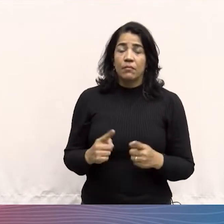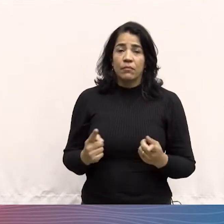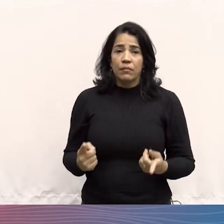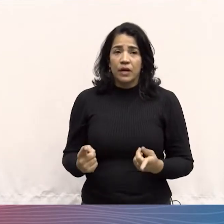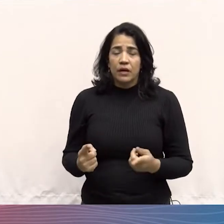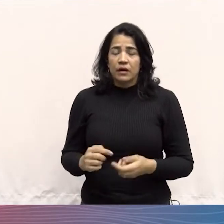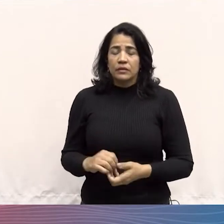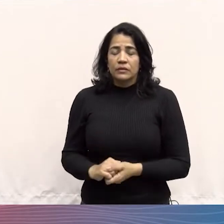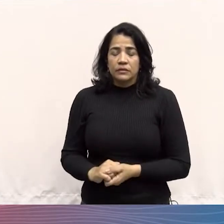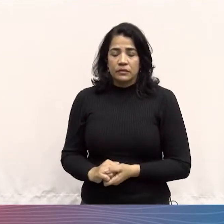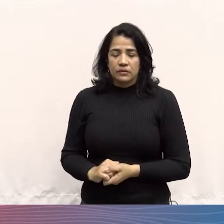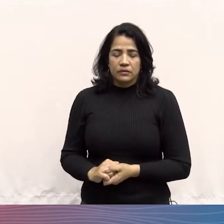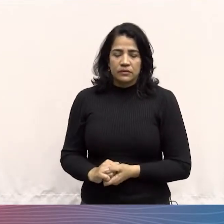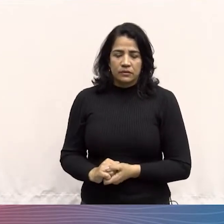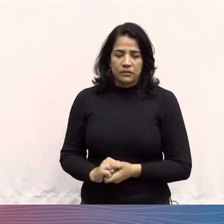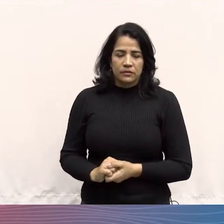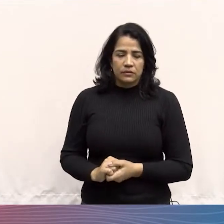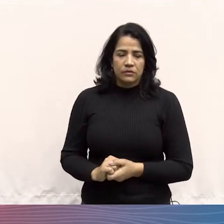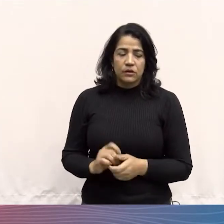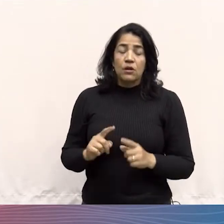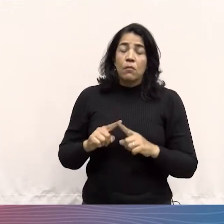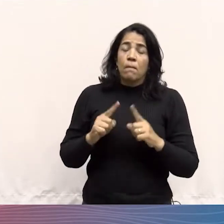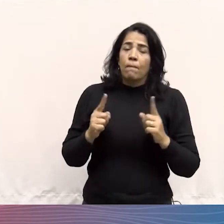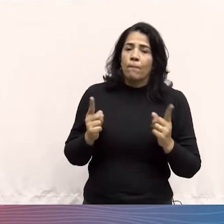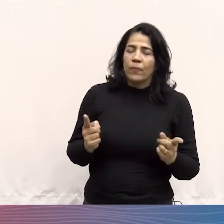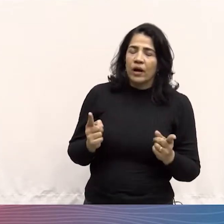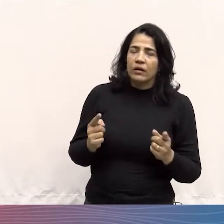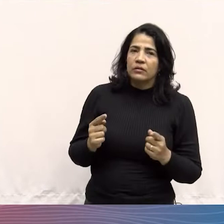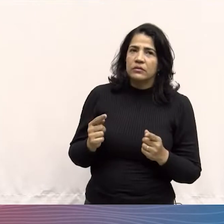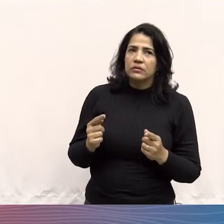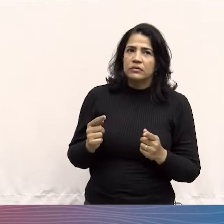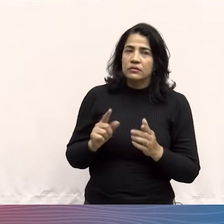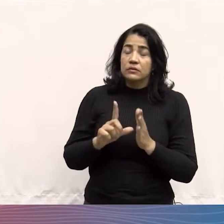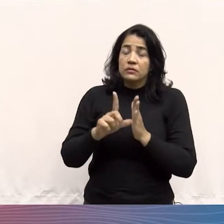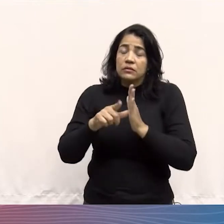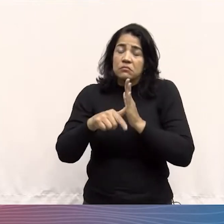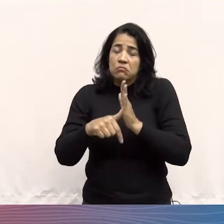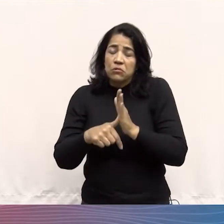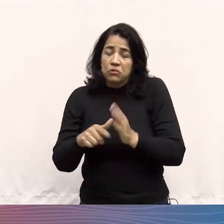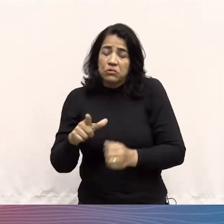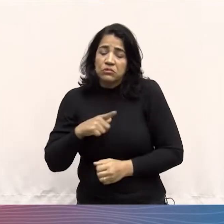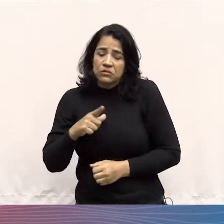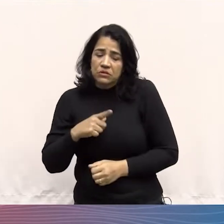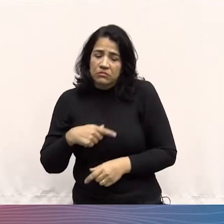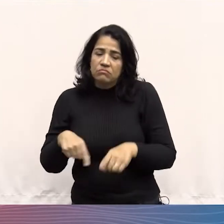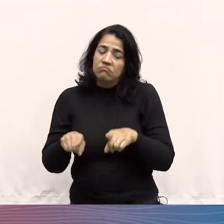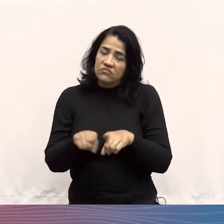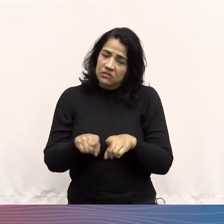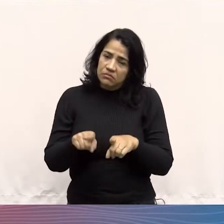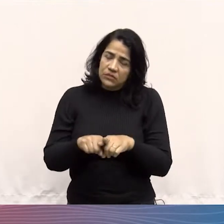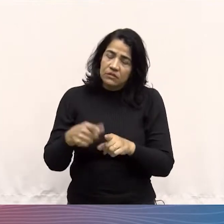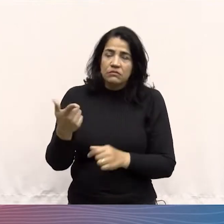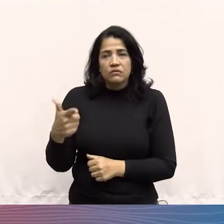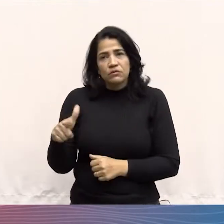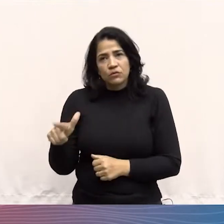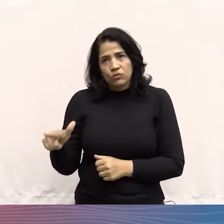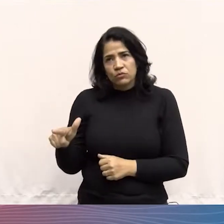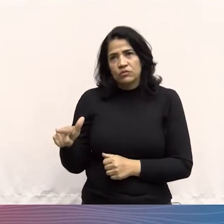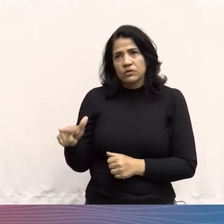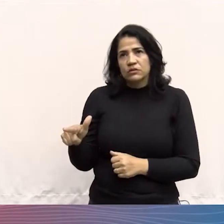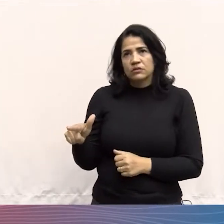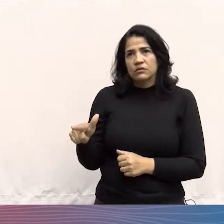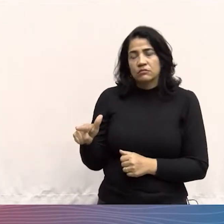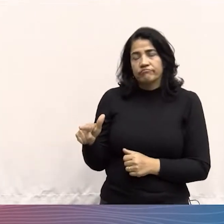também depois, né, surgiram essas coisas, mas tudo bem, né? Então a gente vê